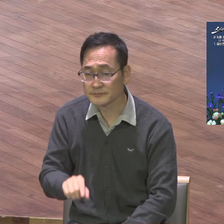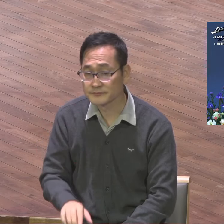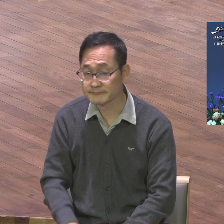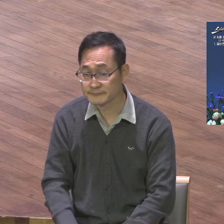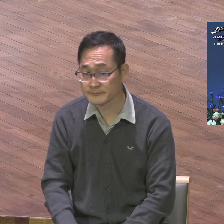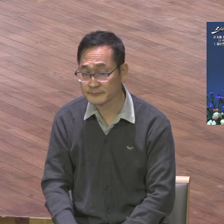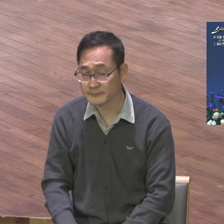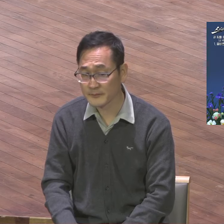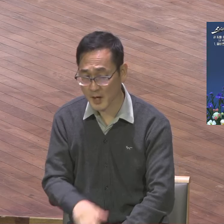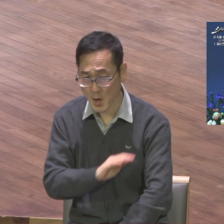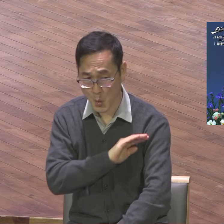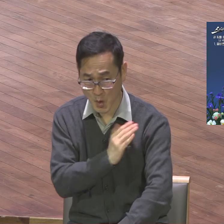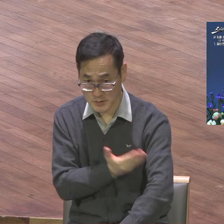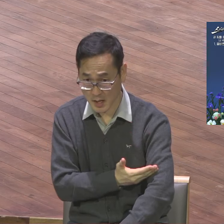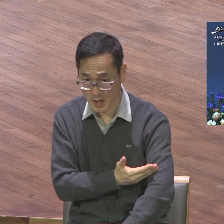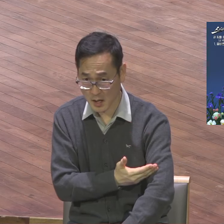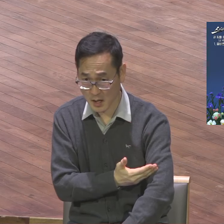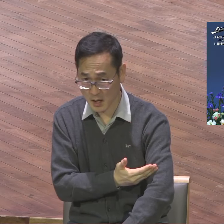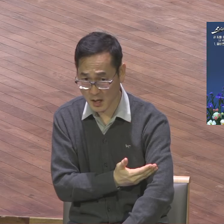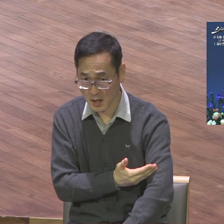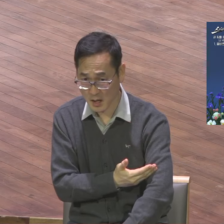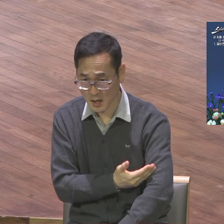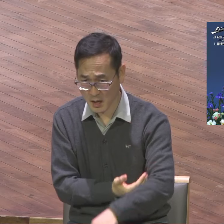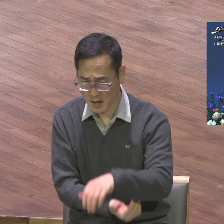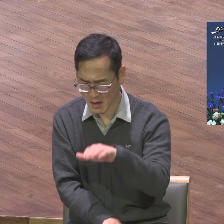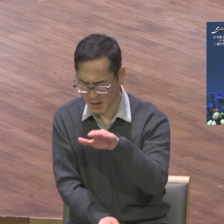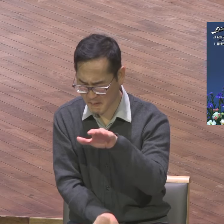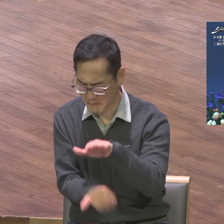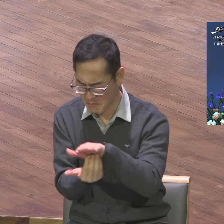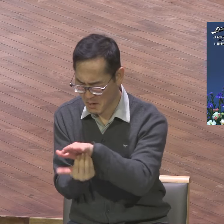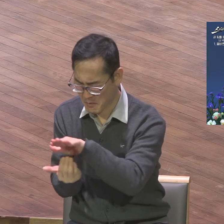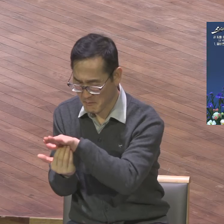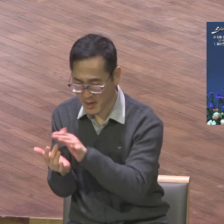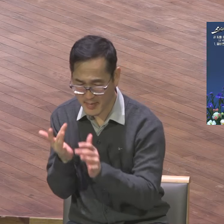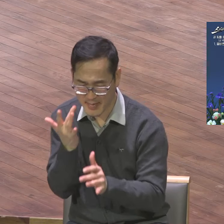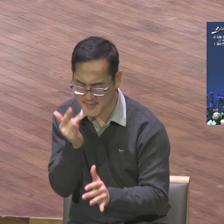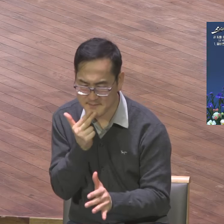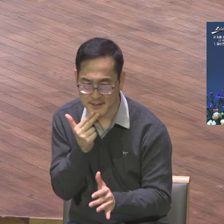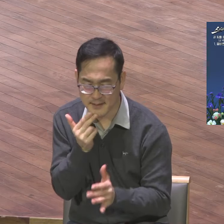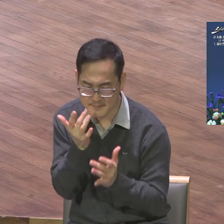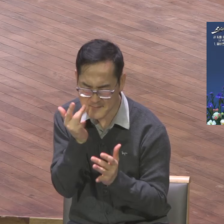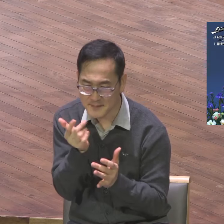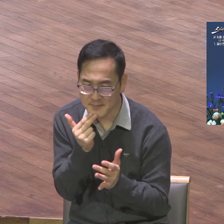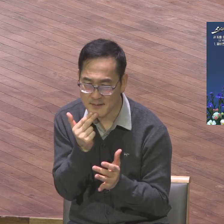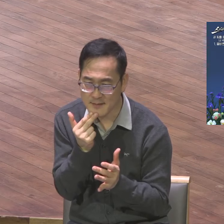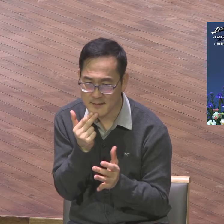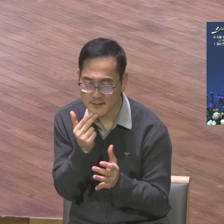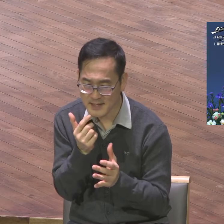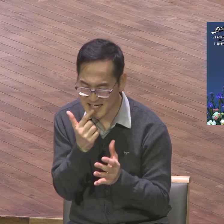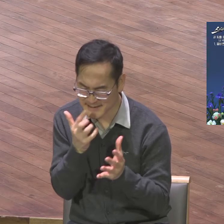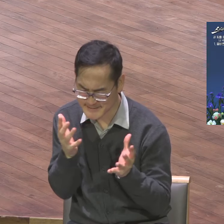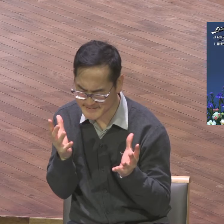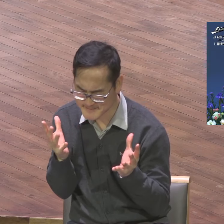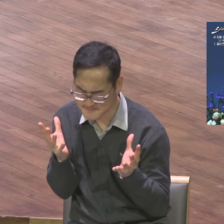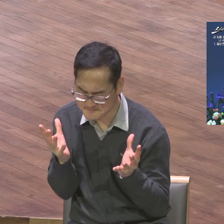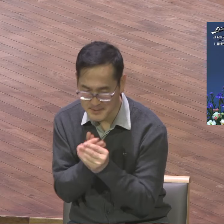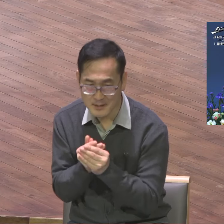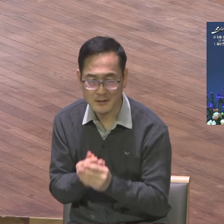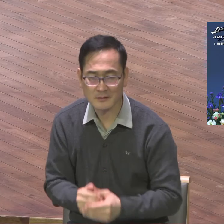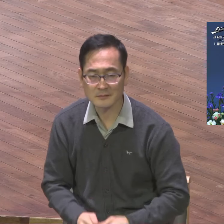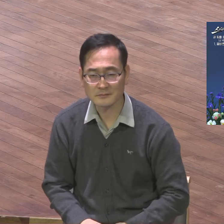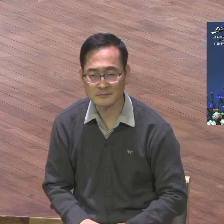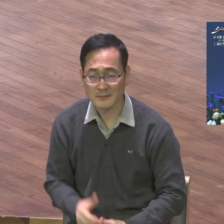그의 권세가 얼마나 크고 그의 능력이 강함으로 하나도 빠짐이 없는, 하나도 빠짐이 없는 능력을 가지신